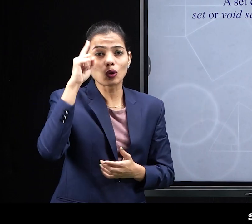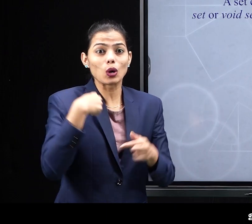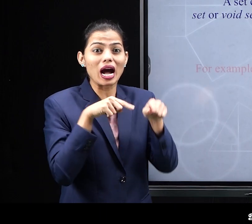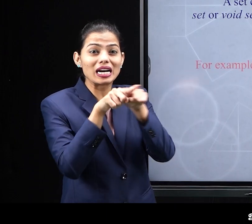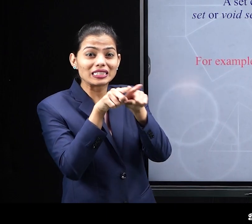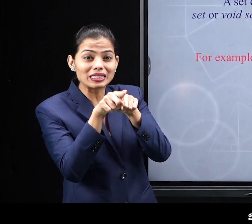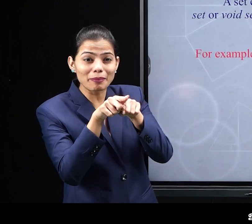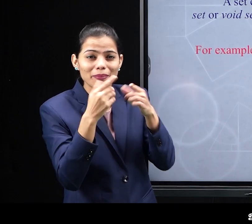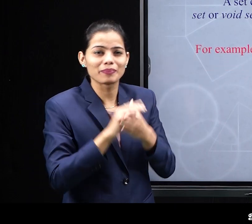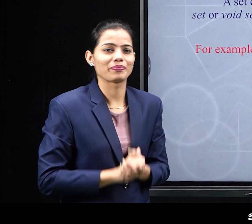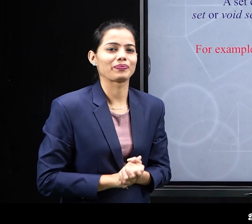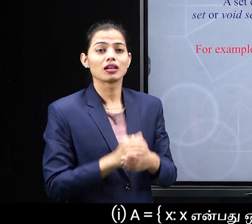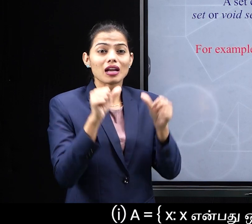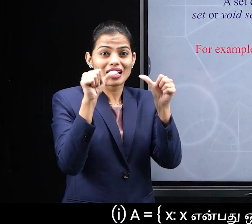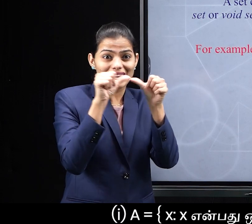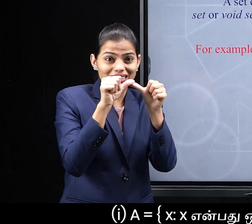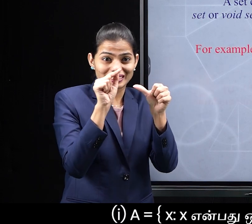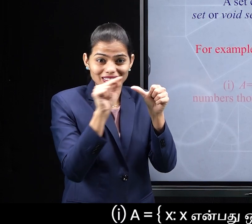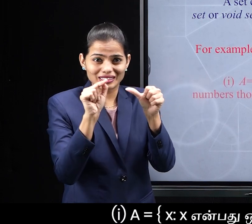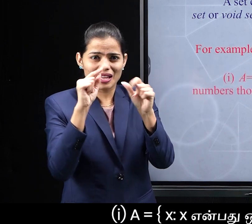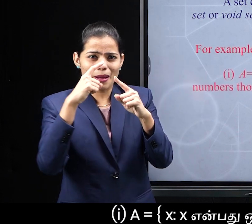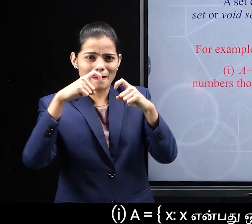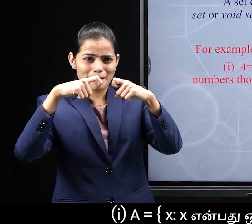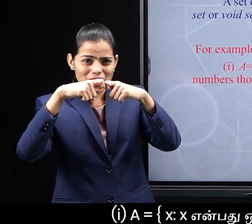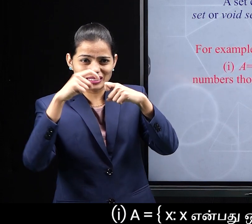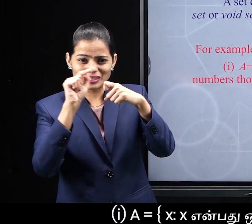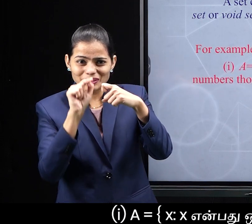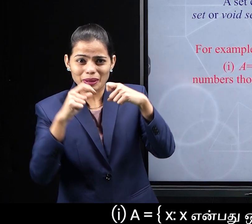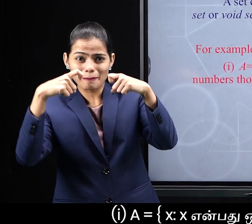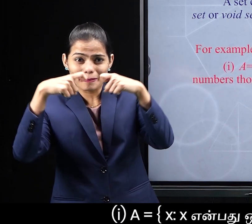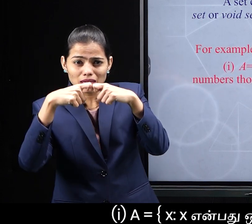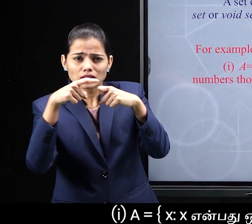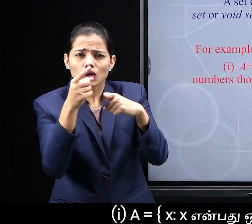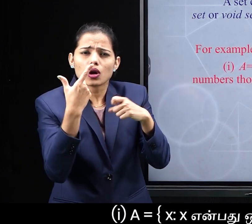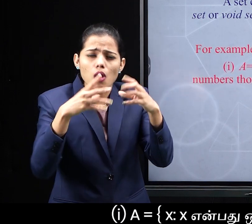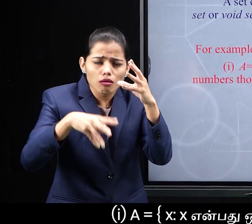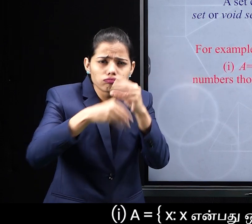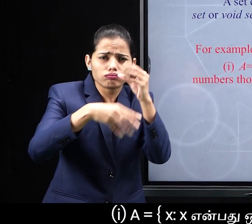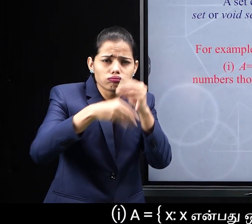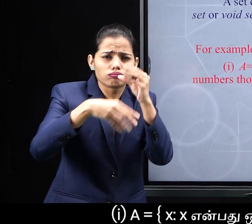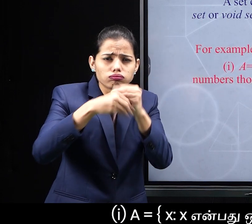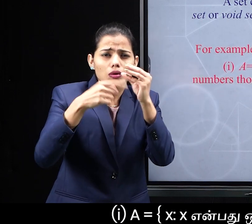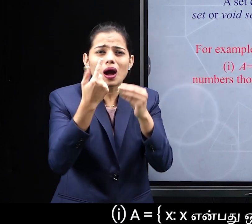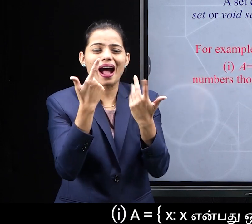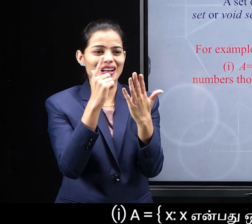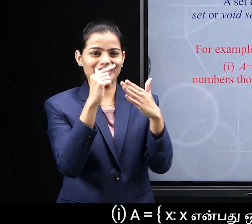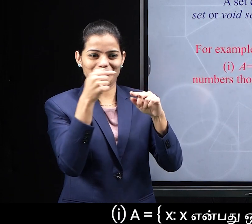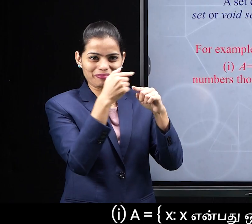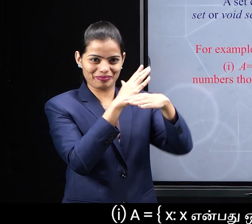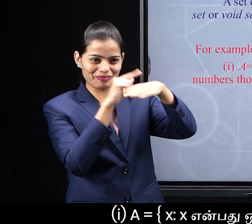உதாரணமாக, வரிசை எண் 1 ஏ ஈடு எக்ஸ் அரைப்புள்ளி எக்ஸ் என்பது ஒற்றைப்படை முழு